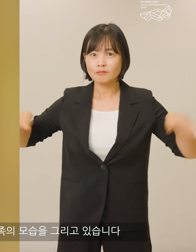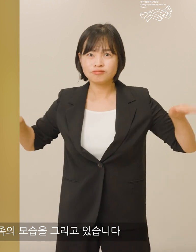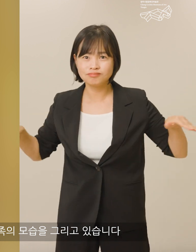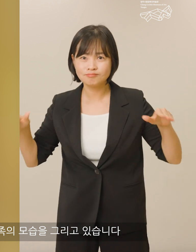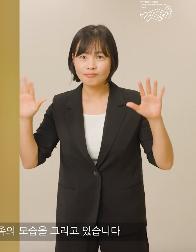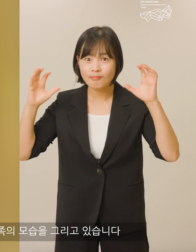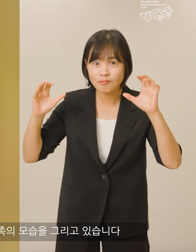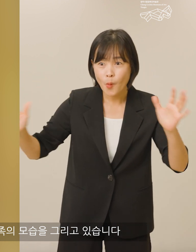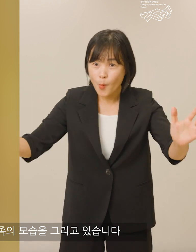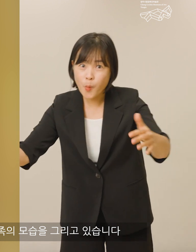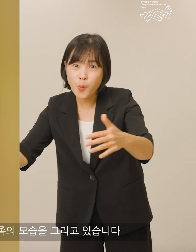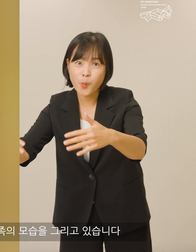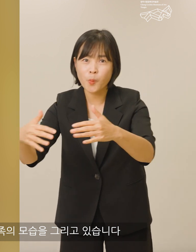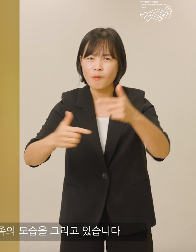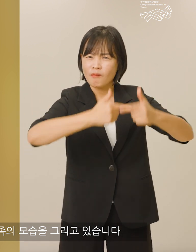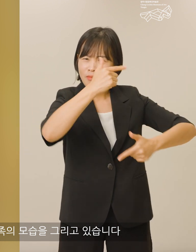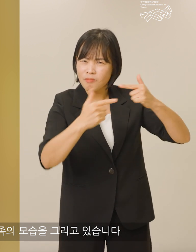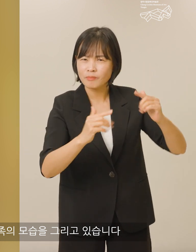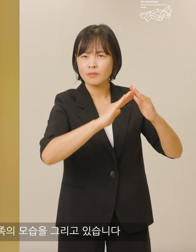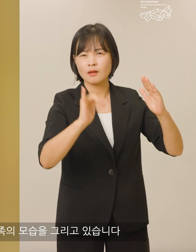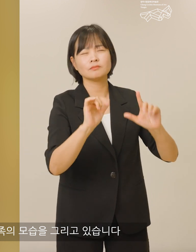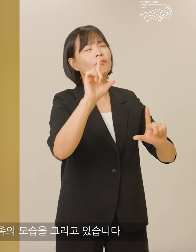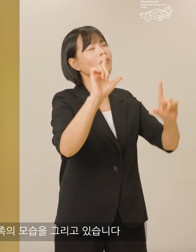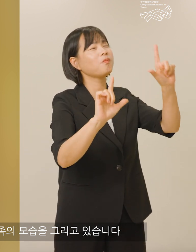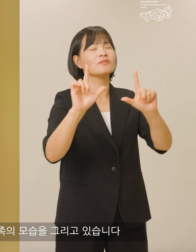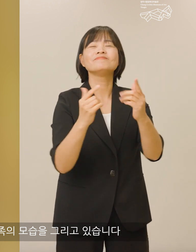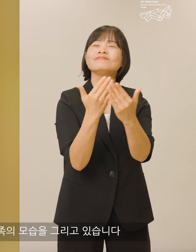그리고 닭이 새끼들을 거느린 다양한